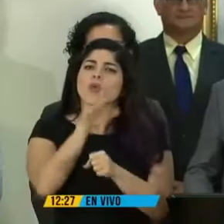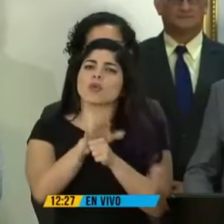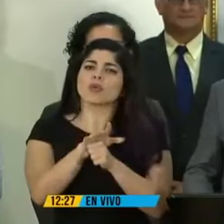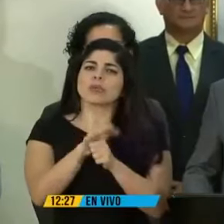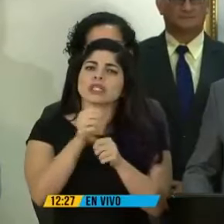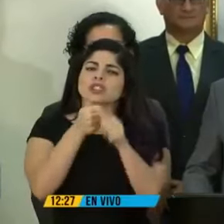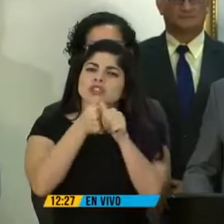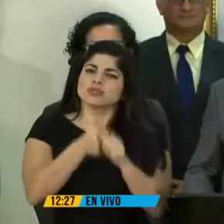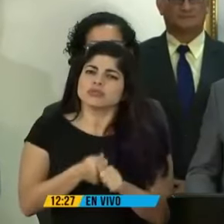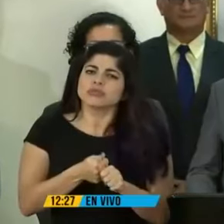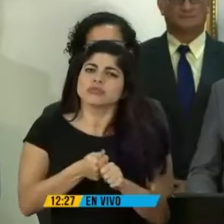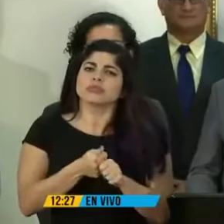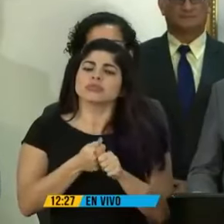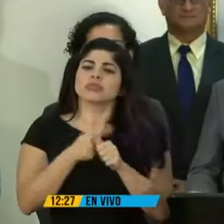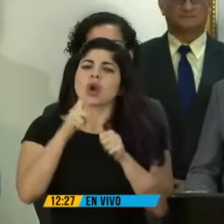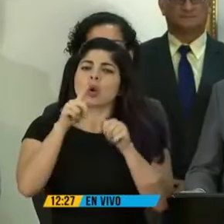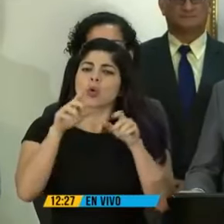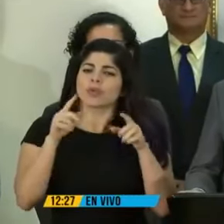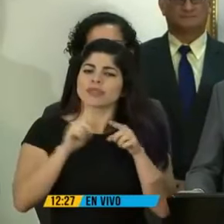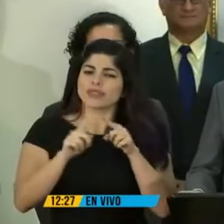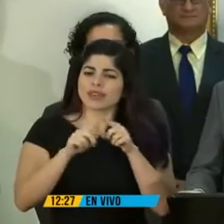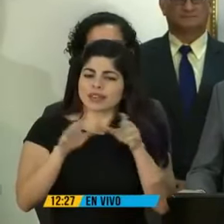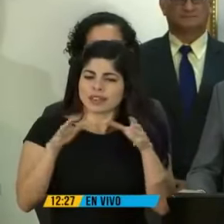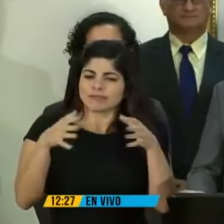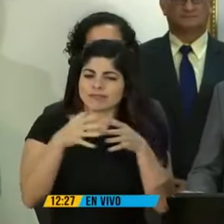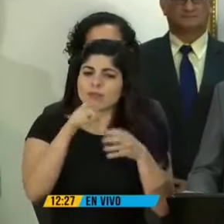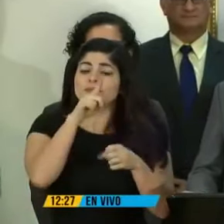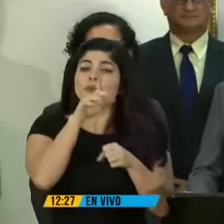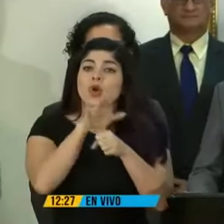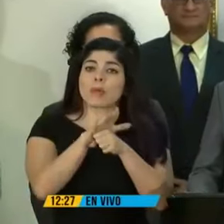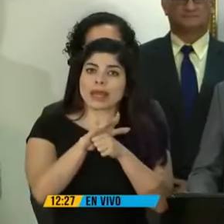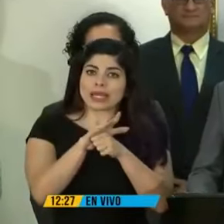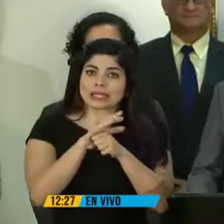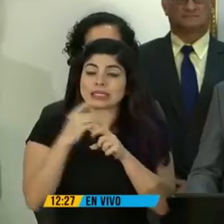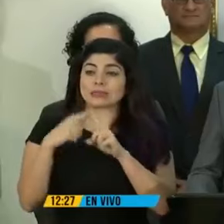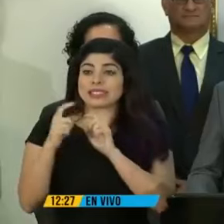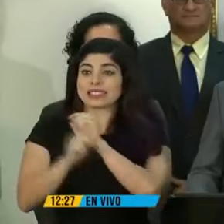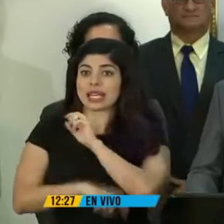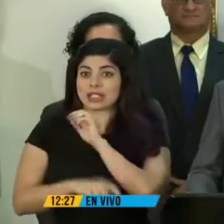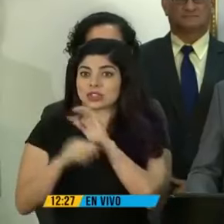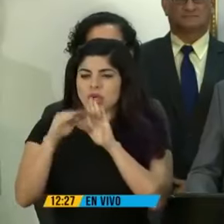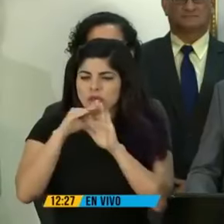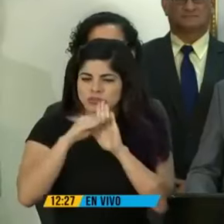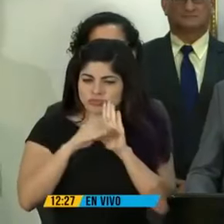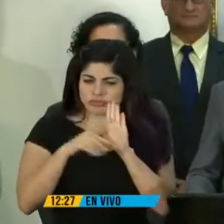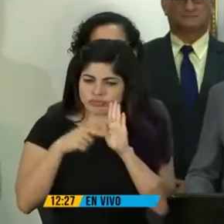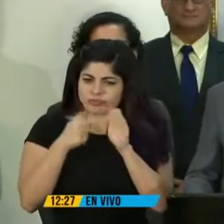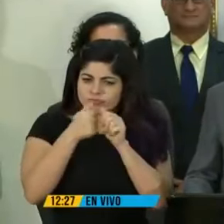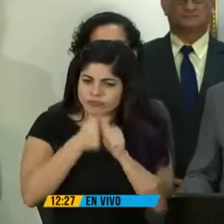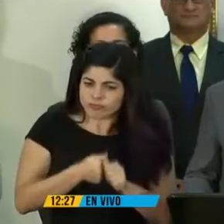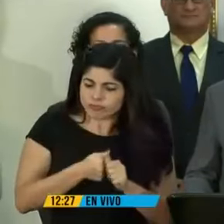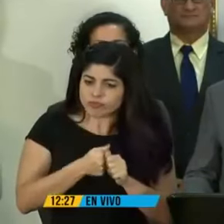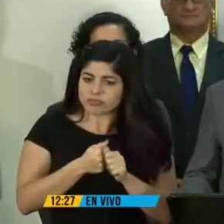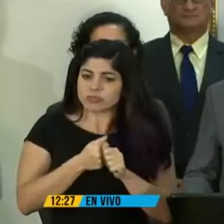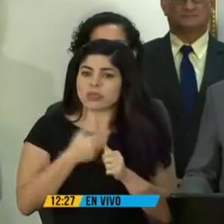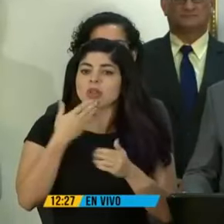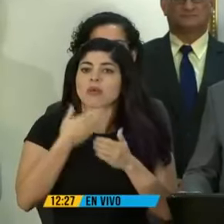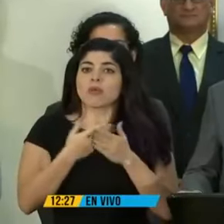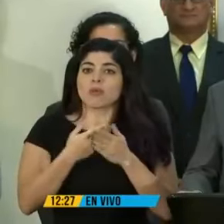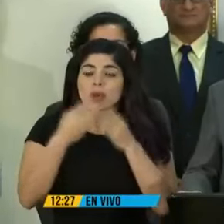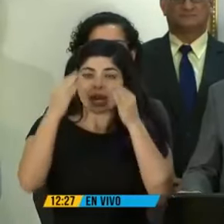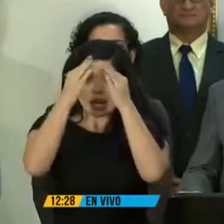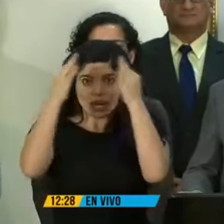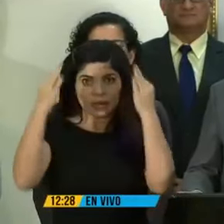respecto a un conjunto determinado de promesas y sanciones, adherencia a la buena